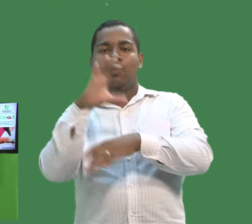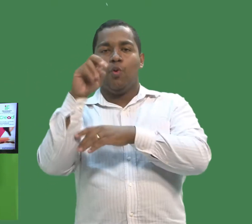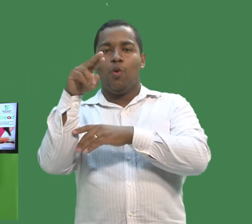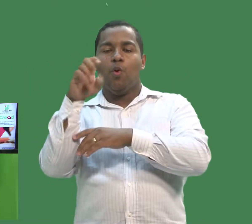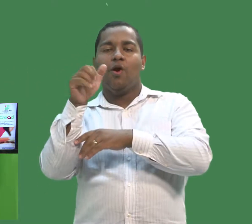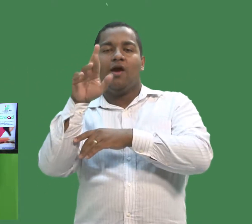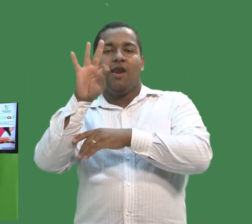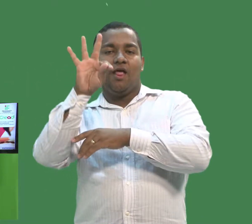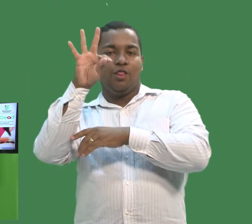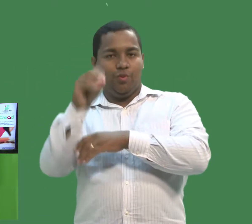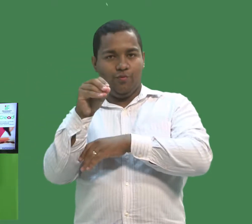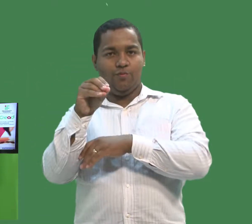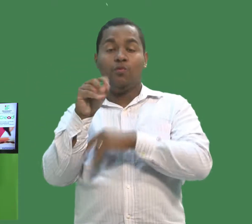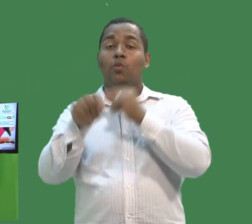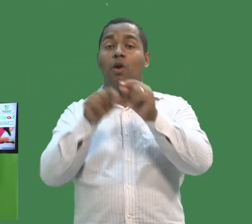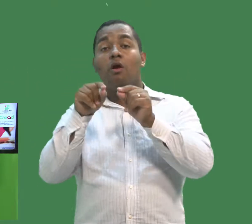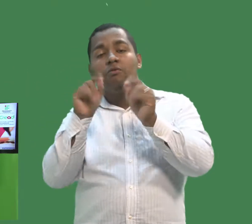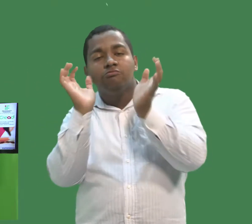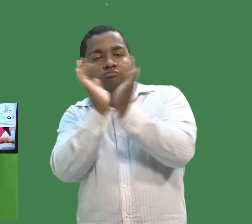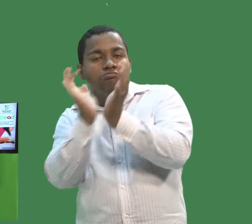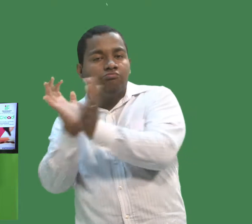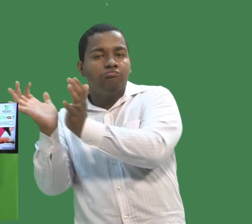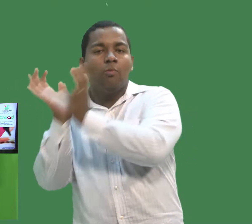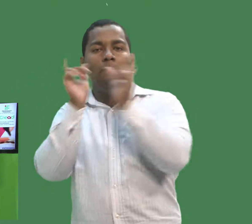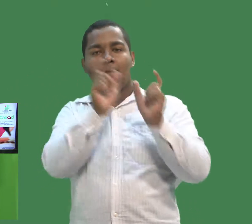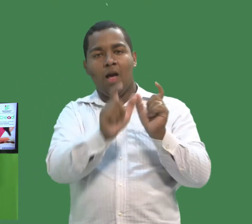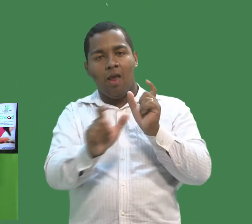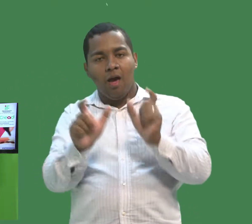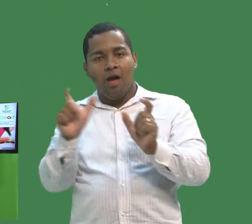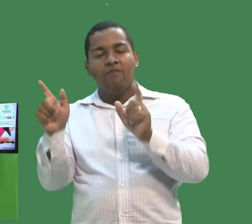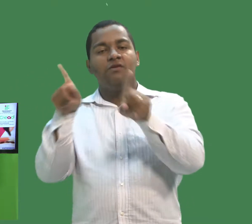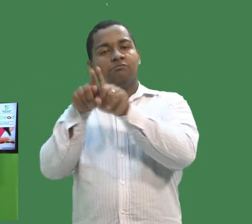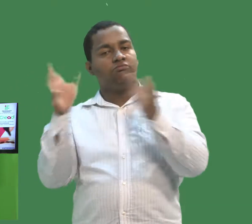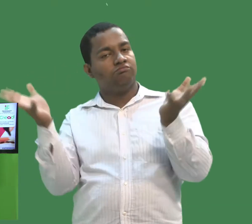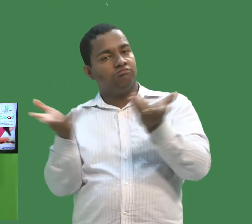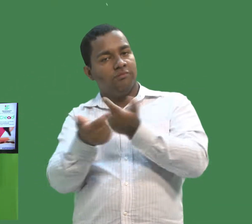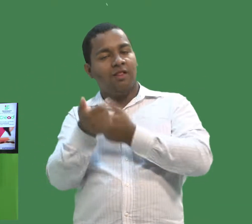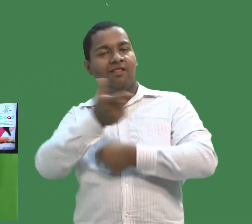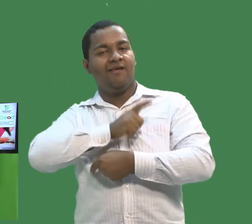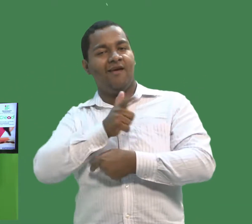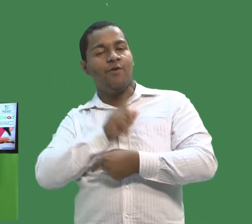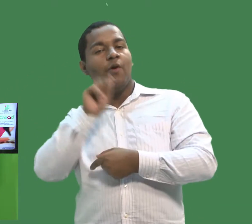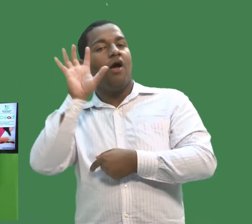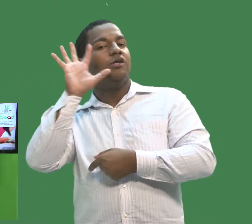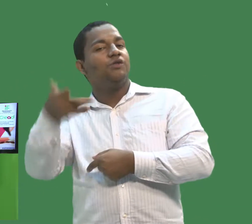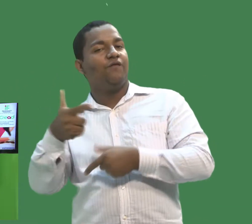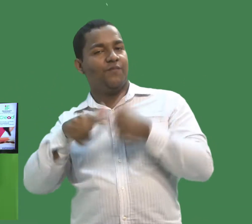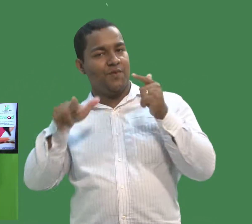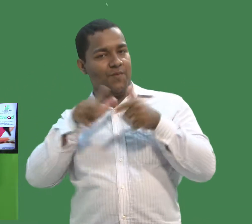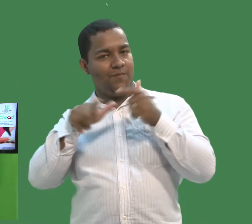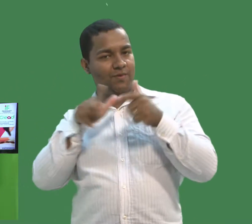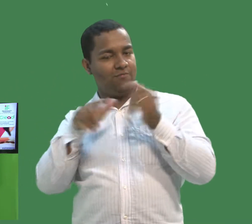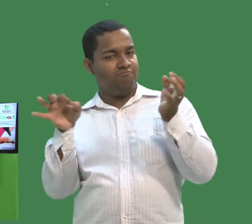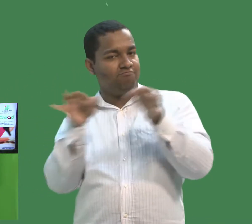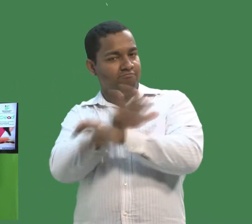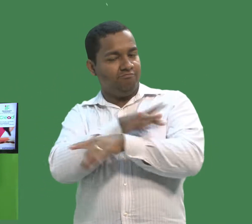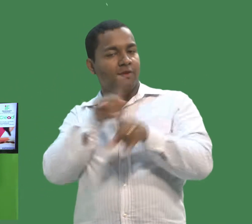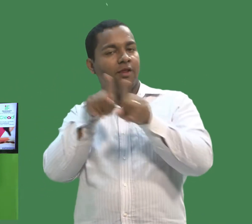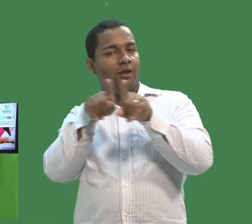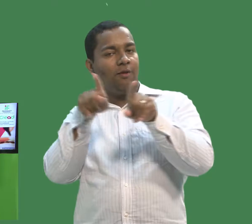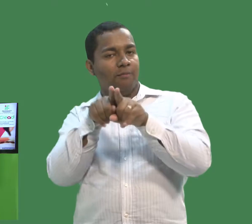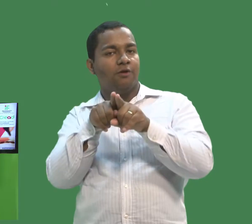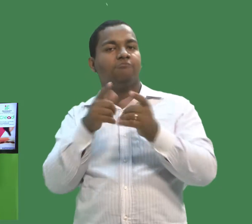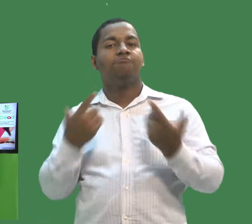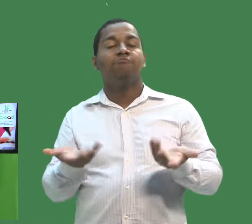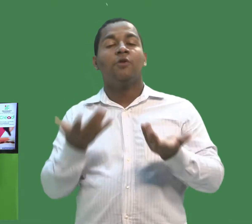de número e classes de palavras. Possui lógica consistente e habilidade de solucionar problemas concretos. De 11,